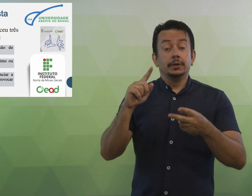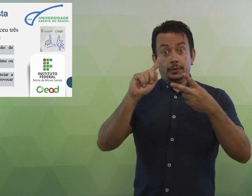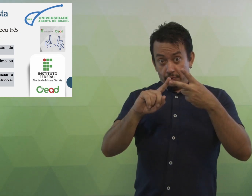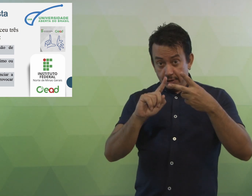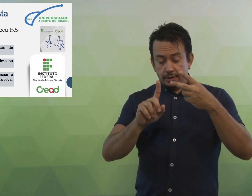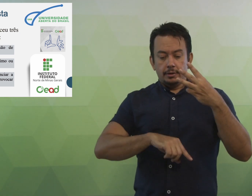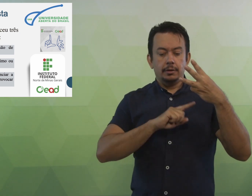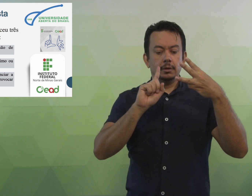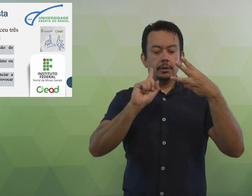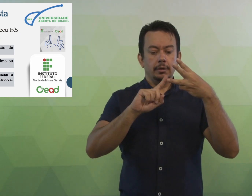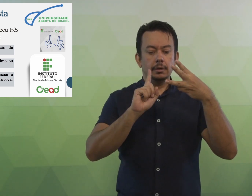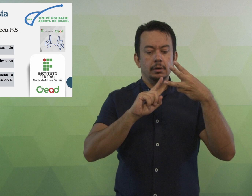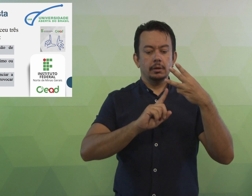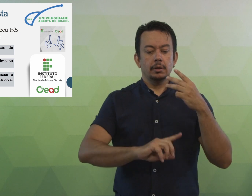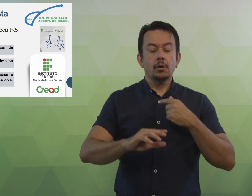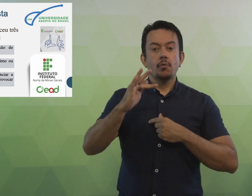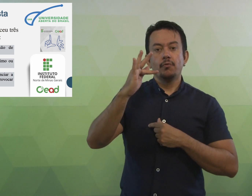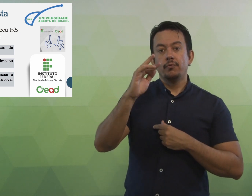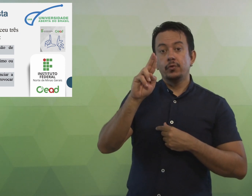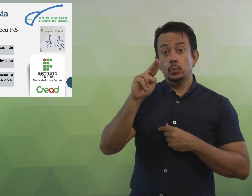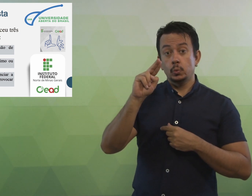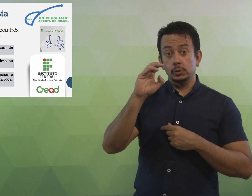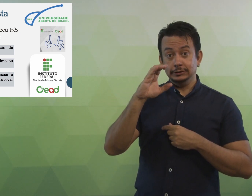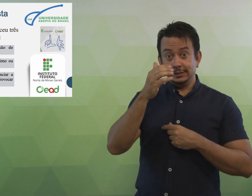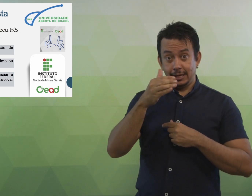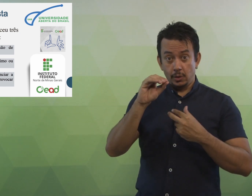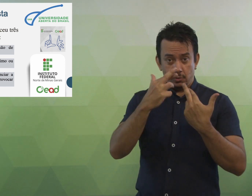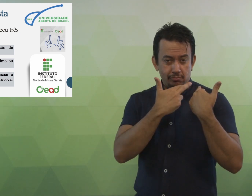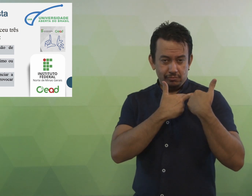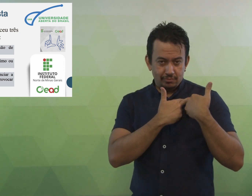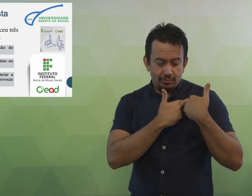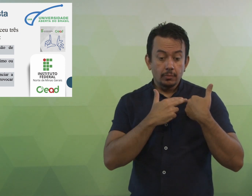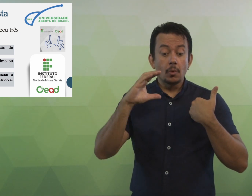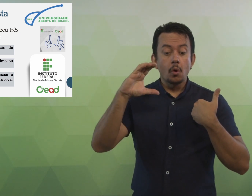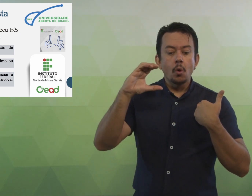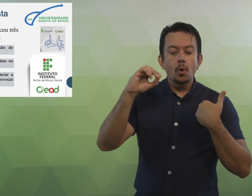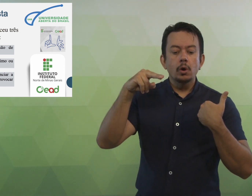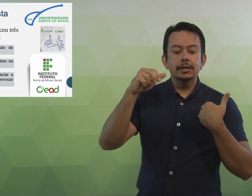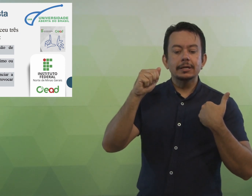Você consegue manter uma comunicação, você consegue se expressar.